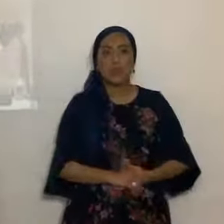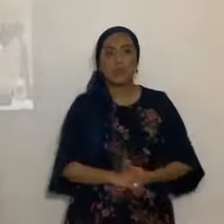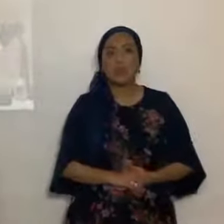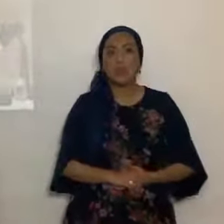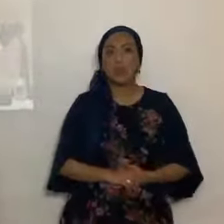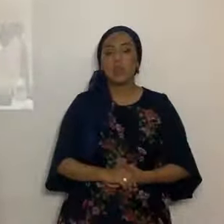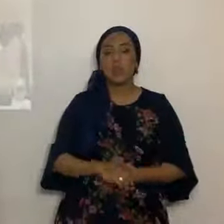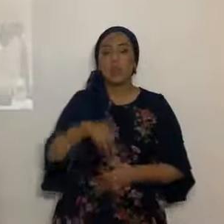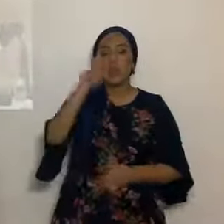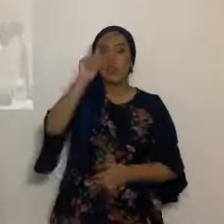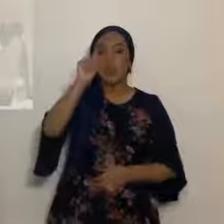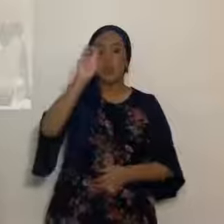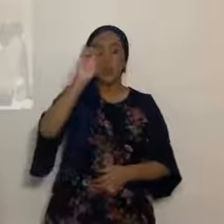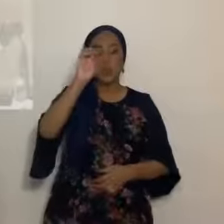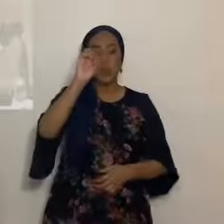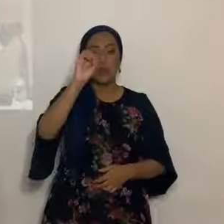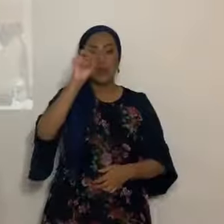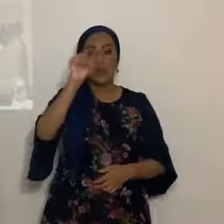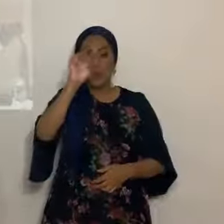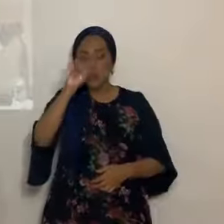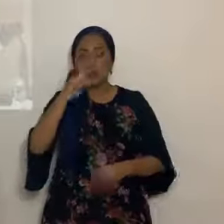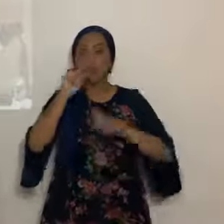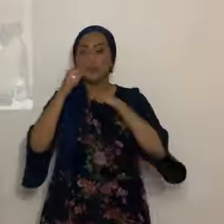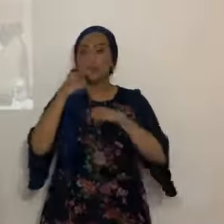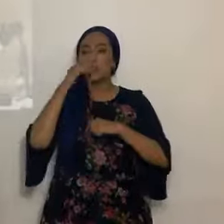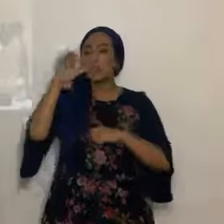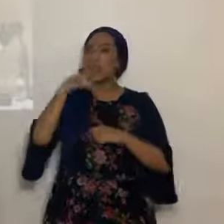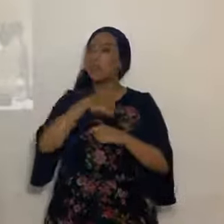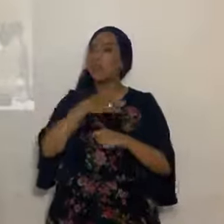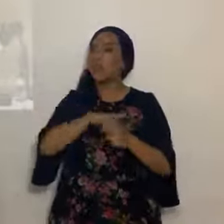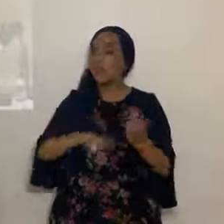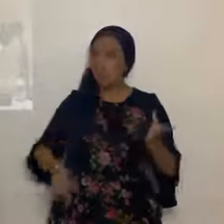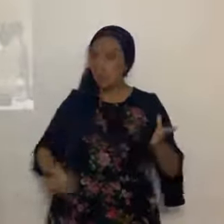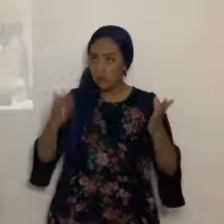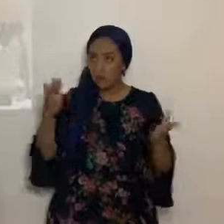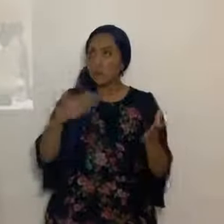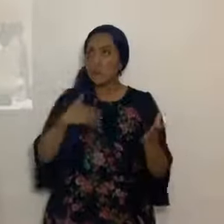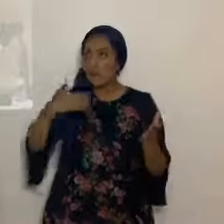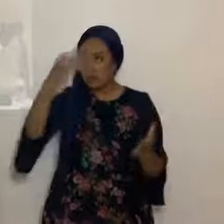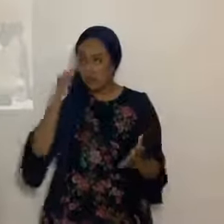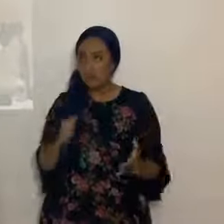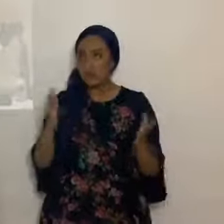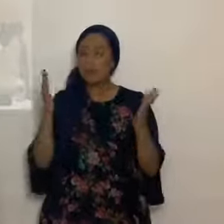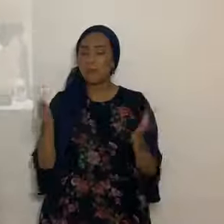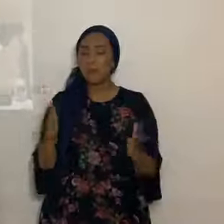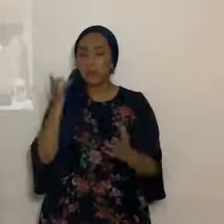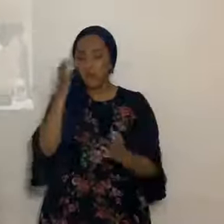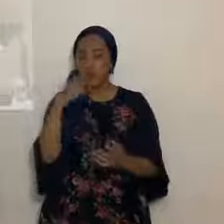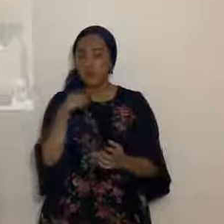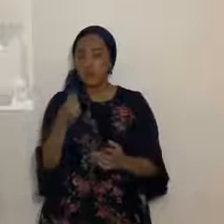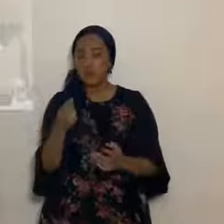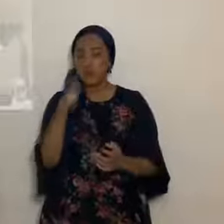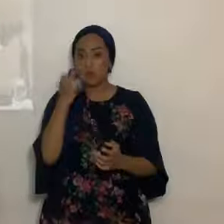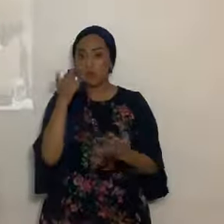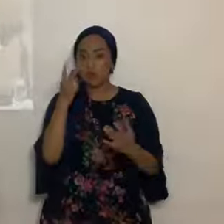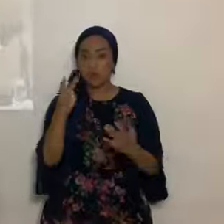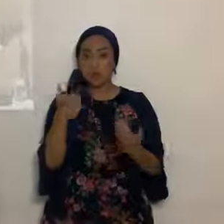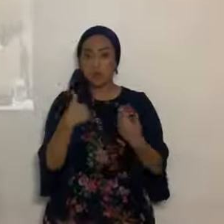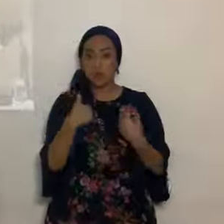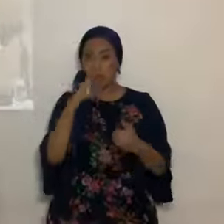entonces Tomás respondió y le dijo: Señor mío, Adón mío y Elohim mío. Yahshua le dijo: porque me has visto,